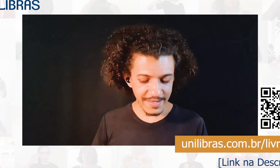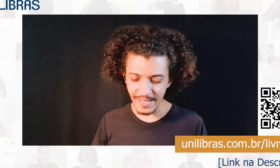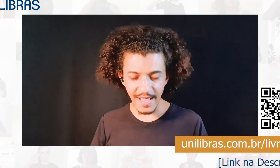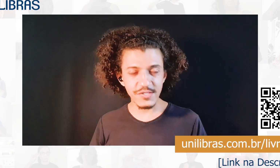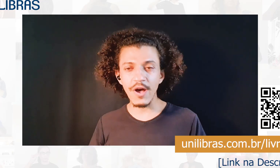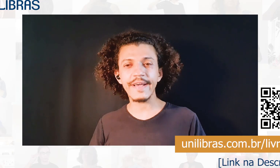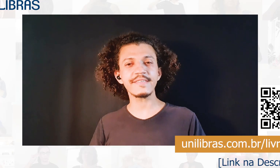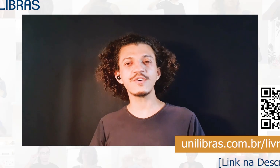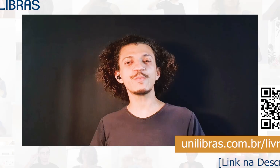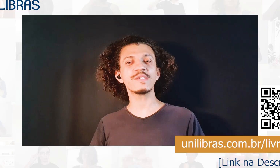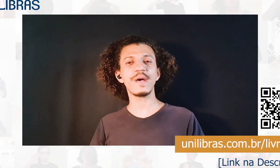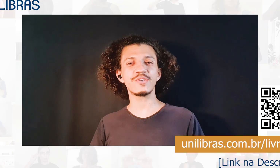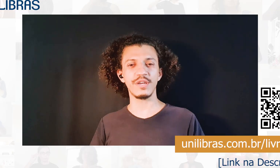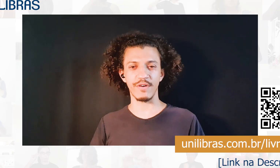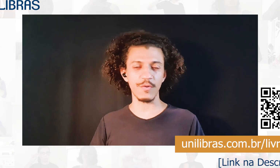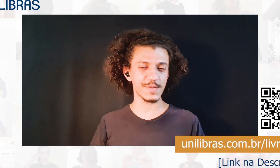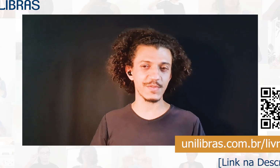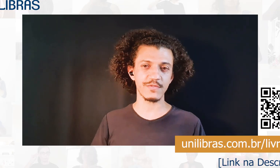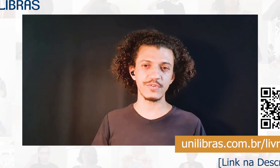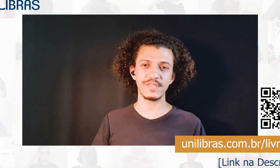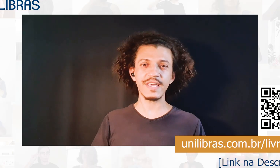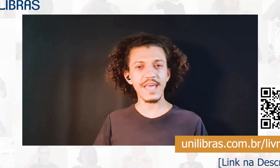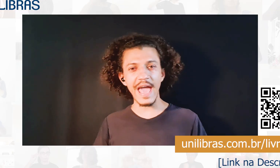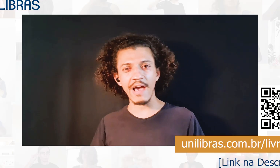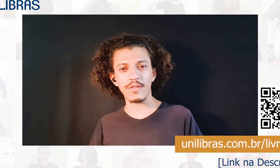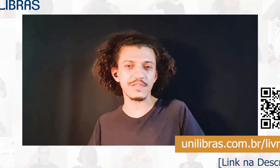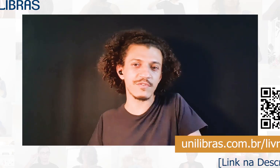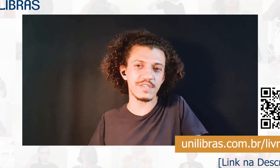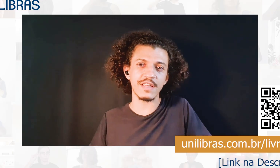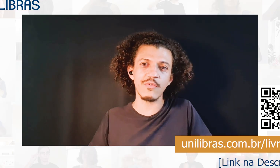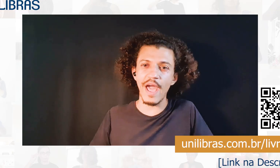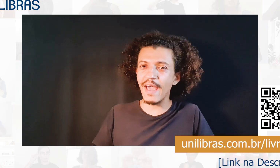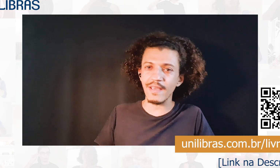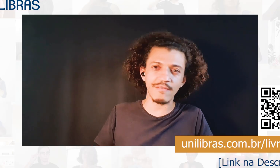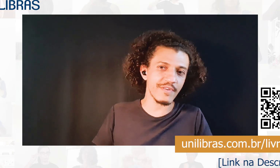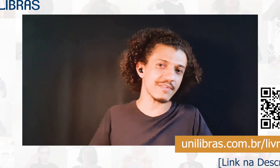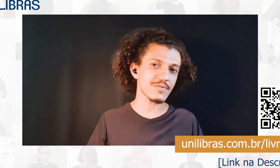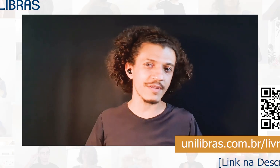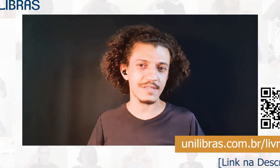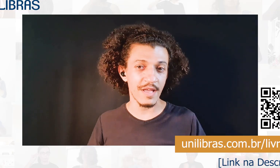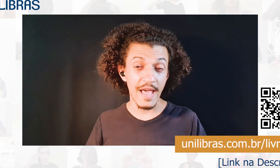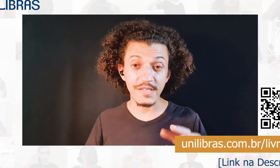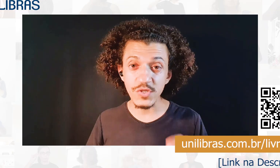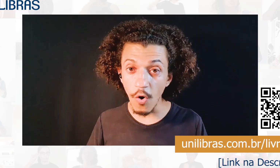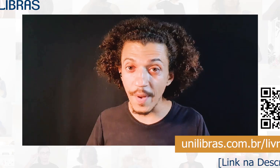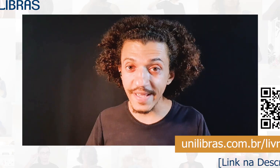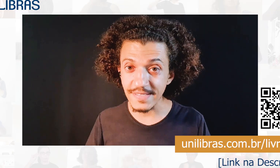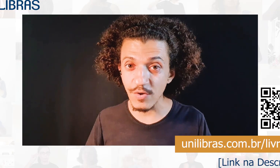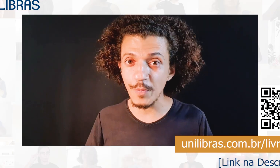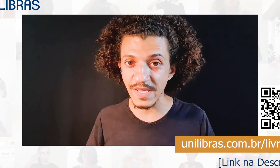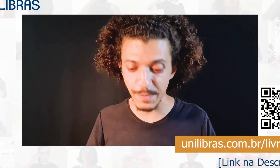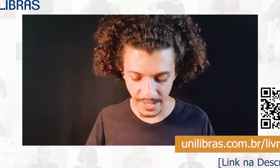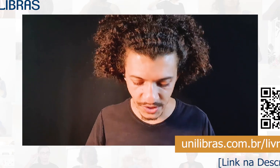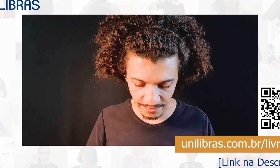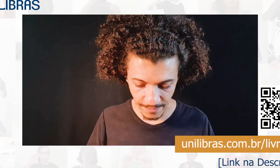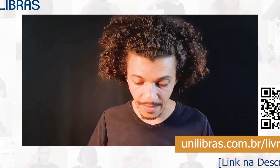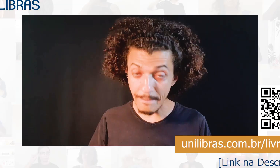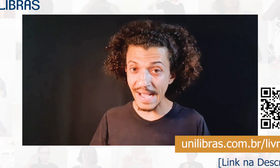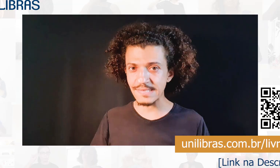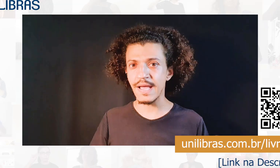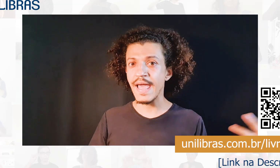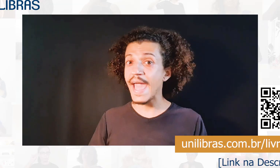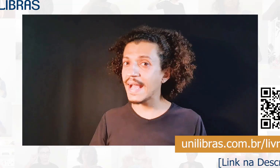E aqui é só uma questão de perspectiva. Algumas pessoas vão dizer que é, outras vão dizer que não é, e no final das contas é só uma questão de